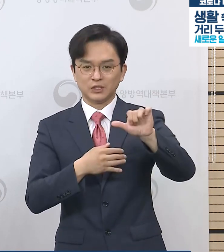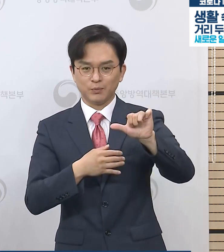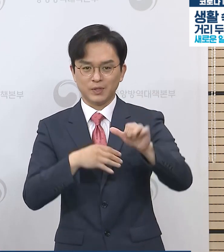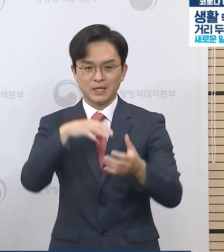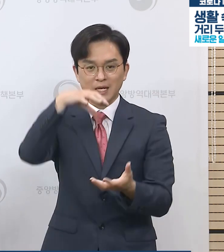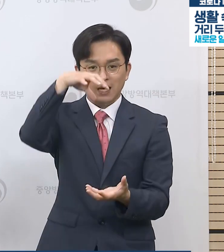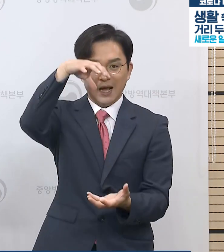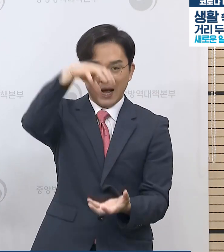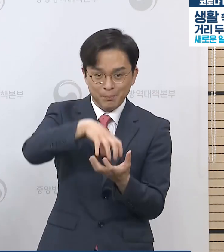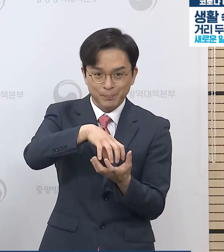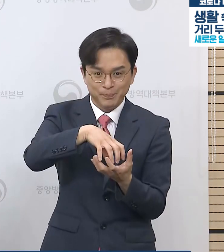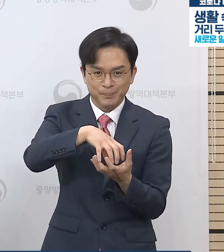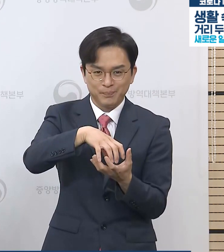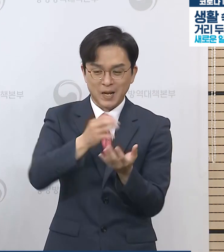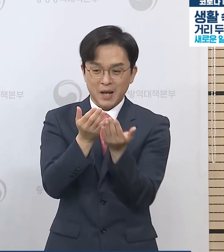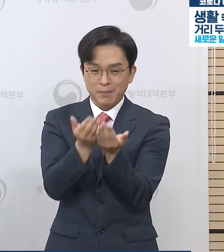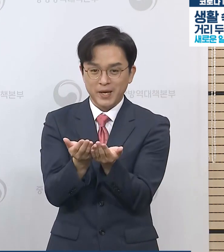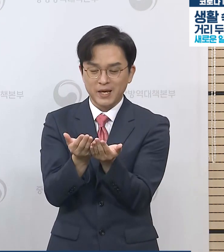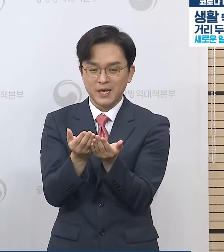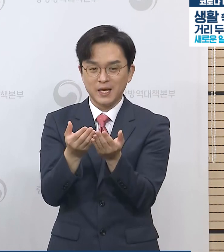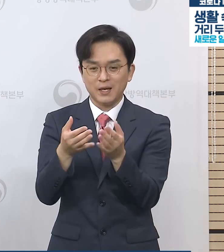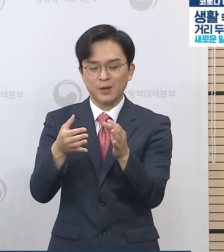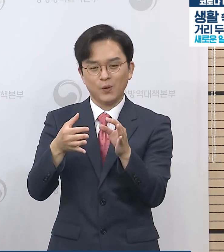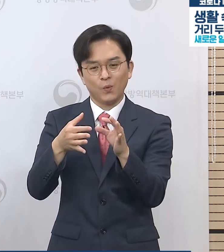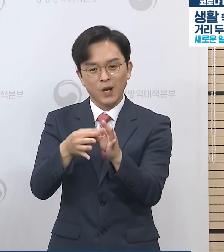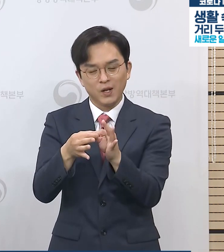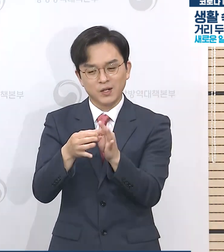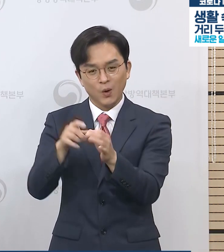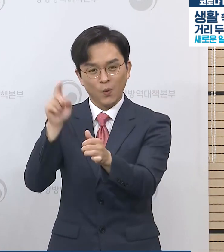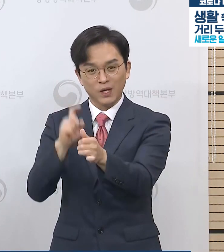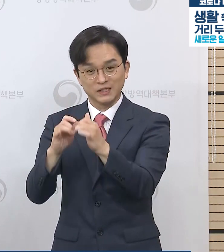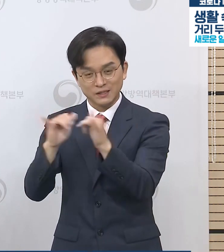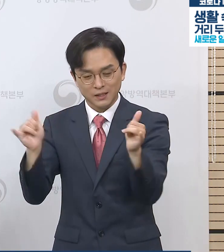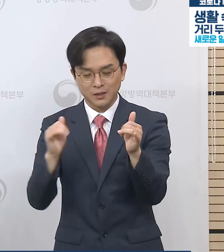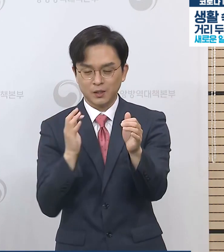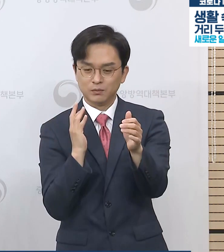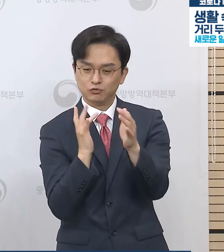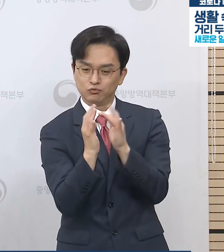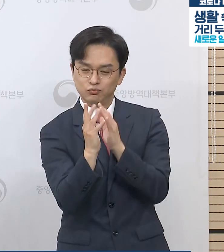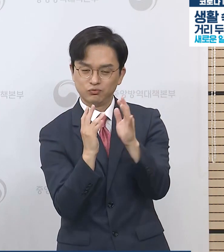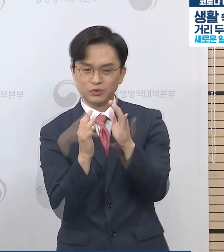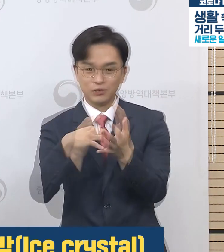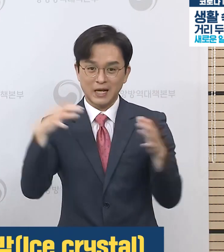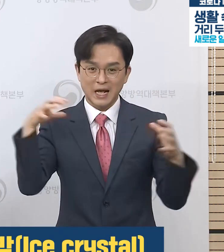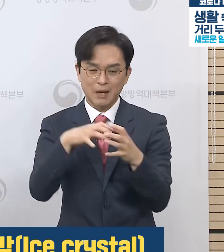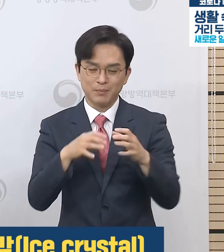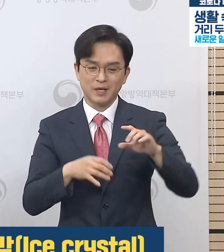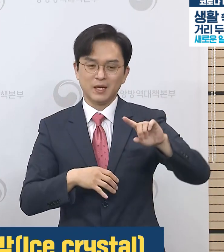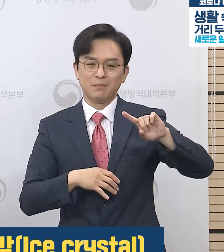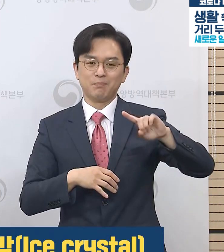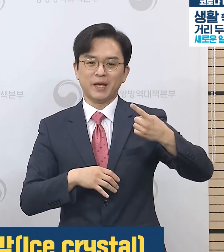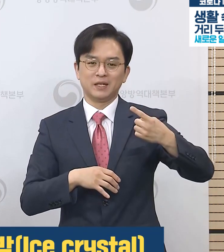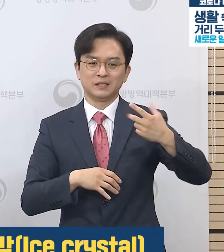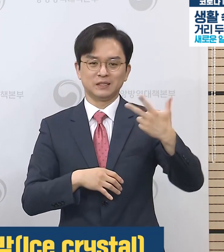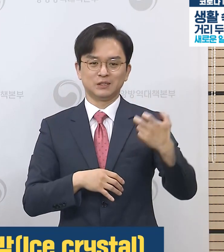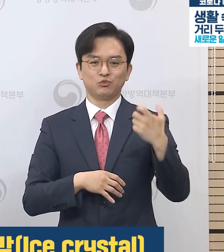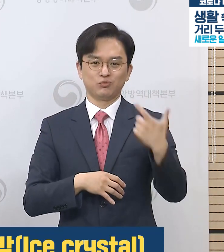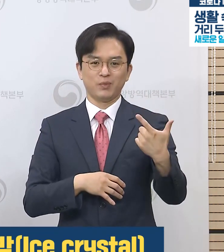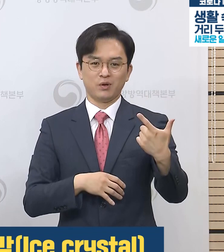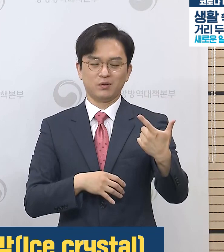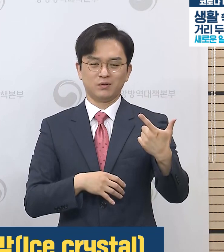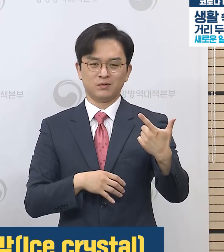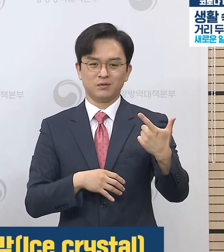총 176명을 접촉자로 분류해서 검사를 진행하고 있습니다. 이